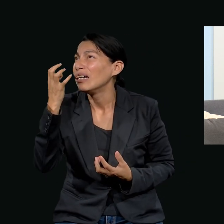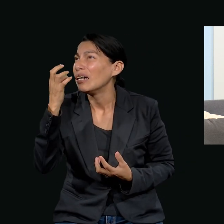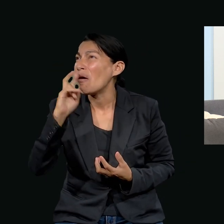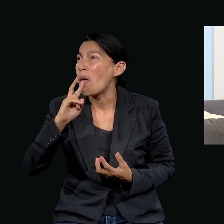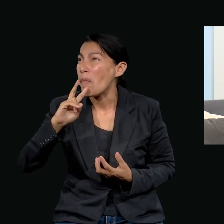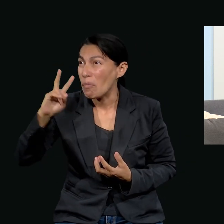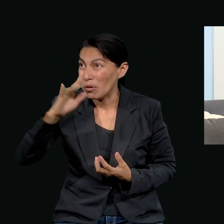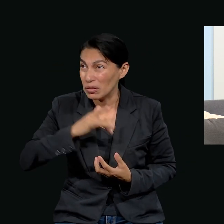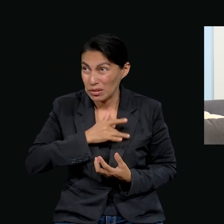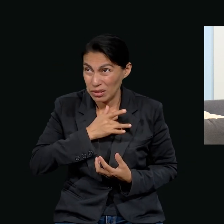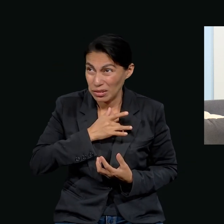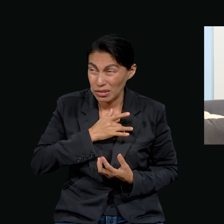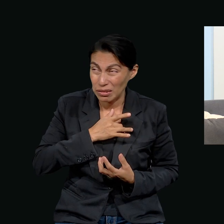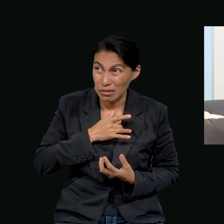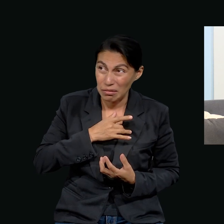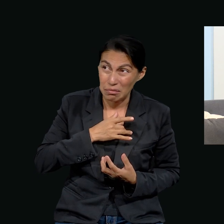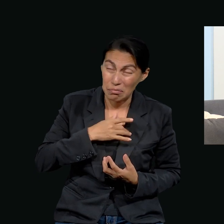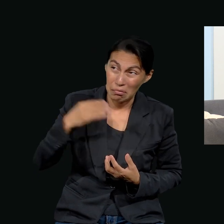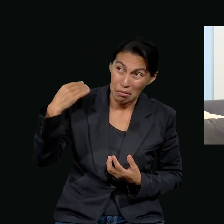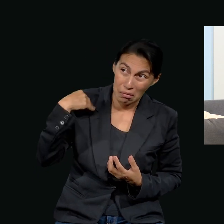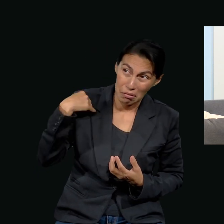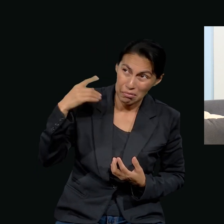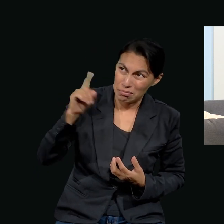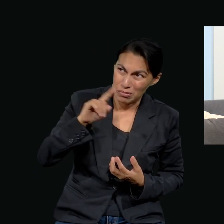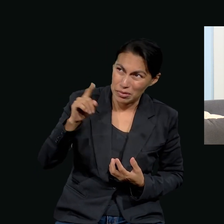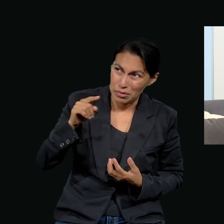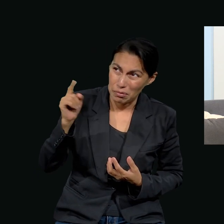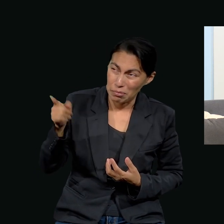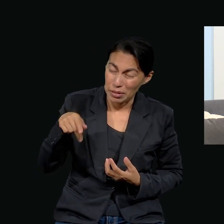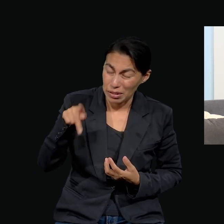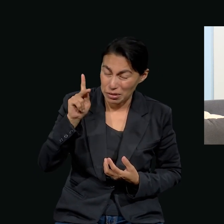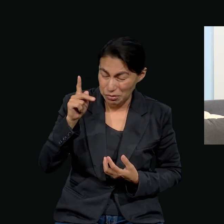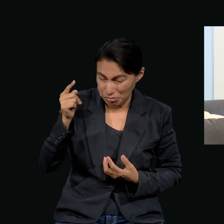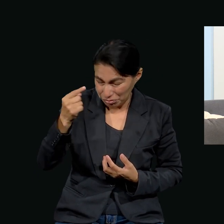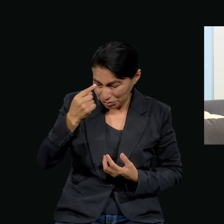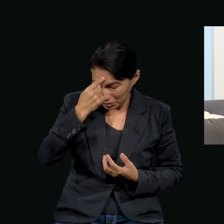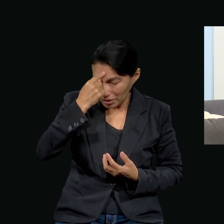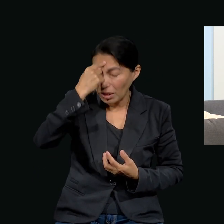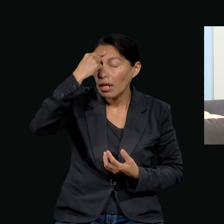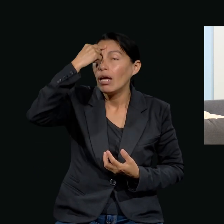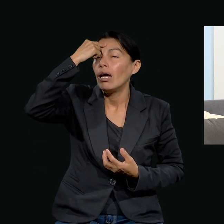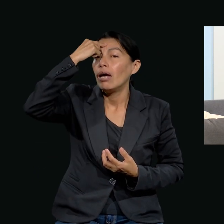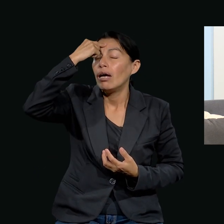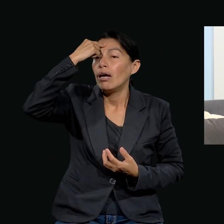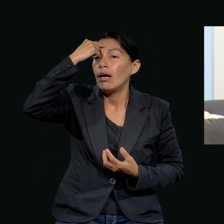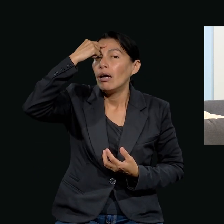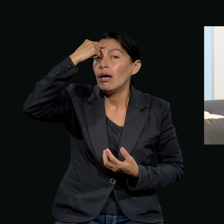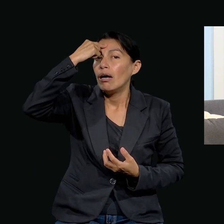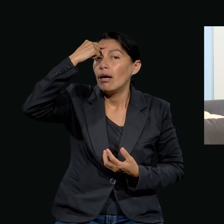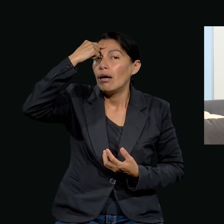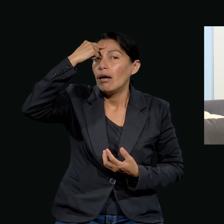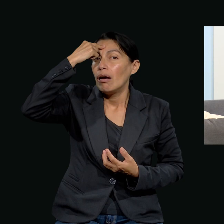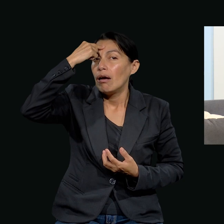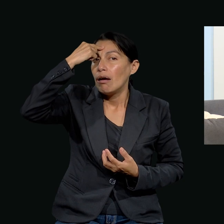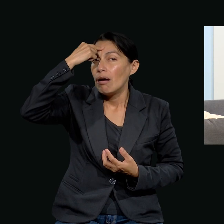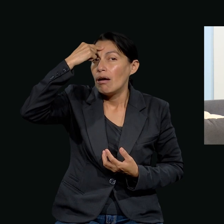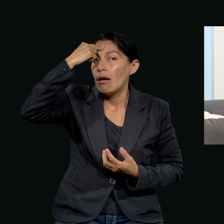sentí una voz, porque no fue una voz que me habló de afuera, pero sí es un pensamiento que me dominó la mente, que me decía,